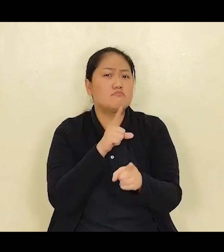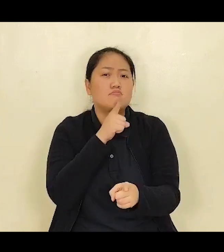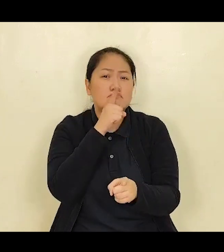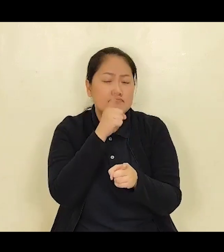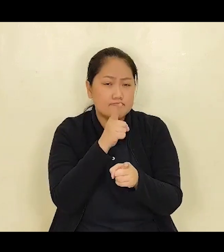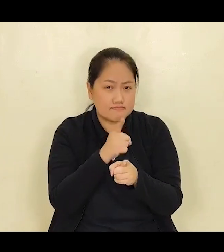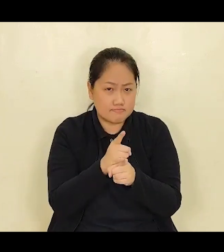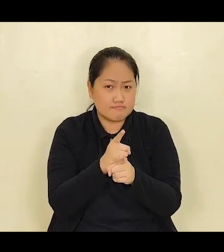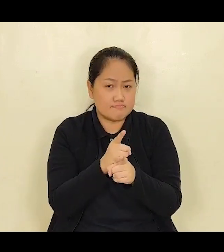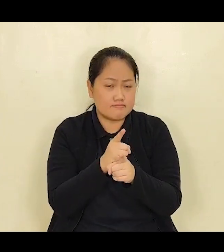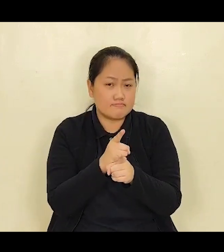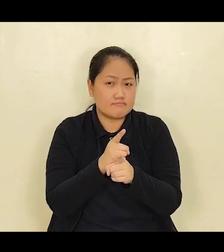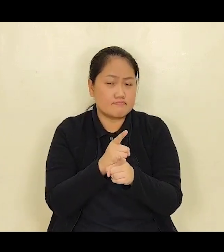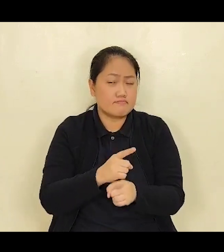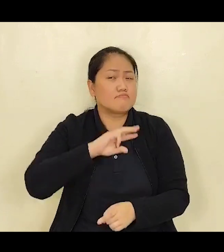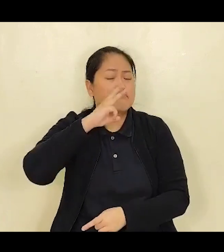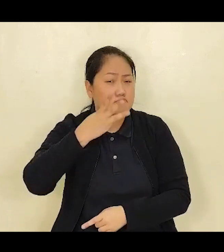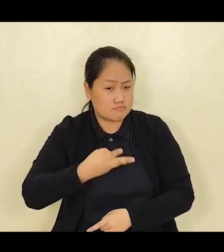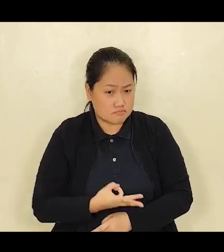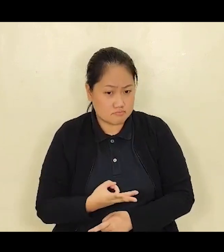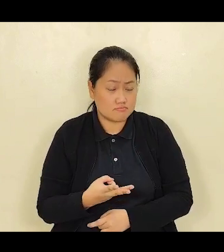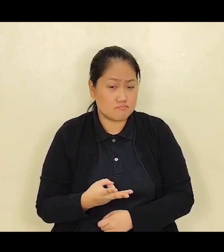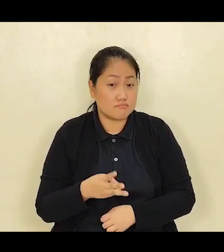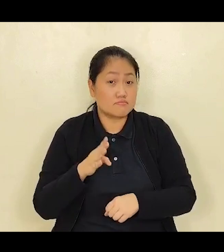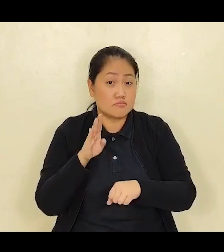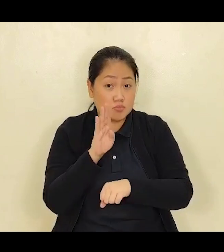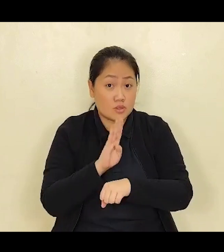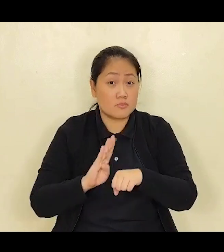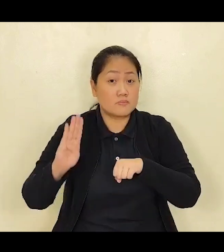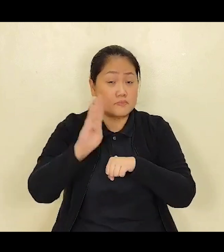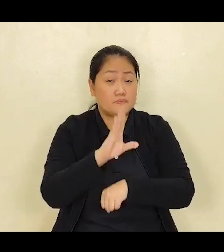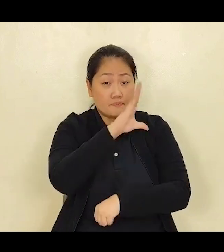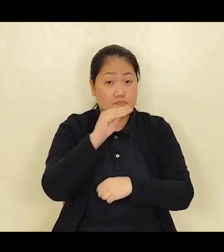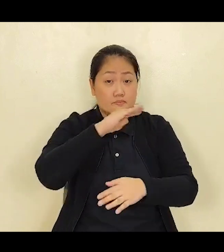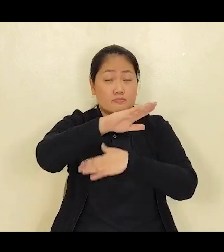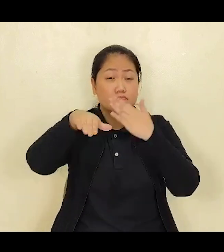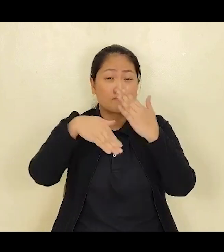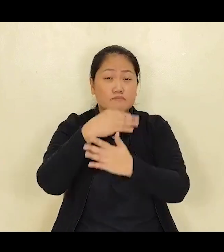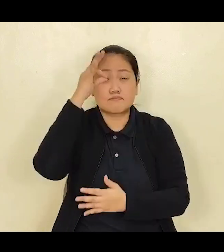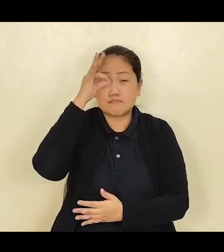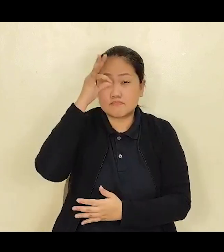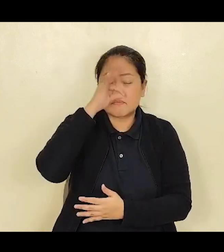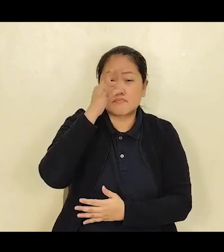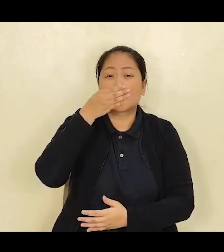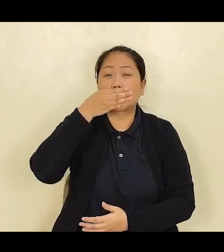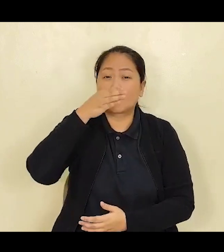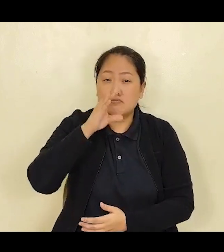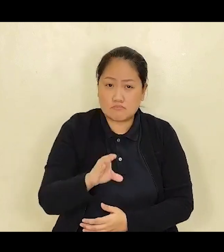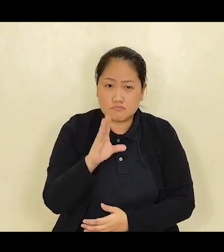sa tunay na kabutihan ng bayan at lahat ng Pilipino, sa mga